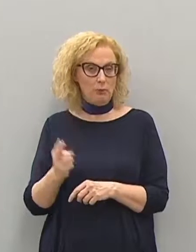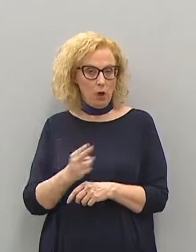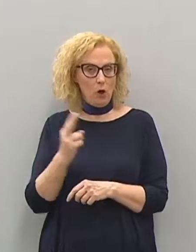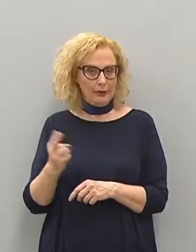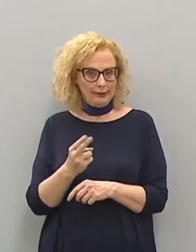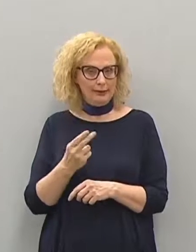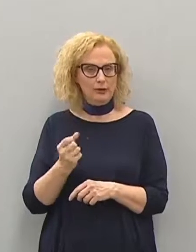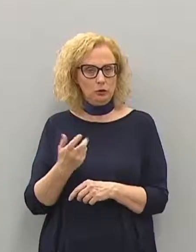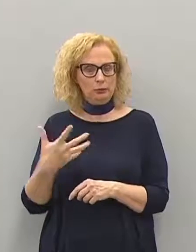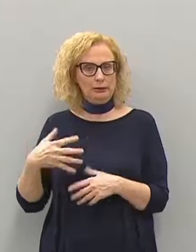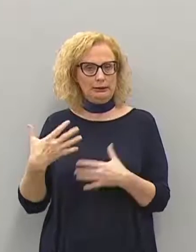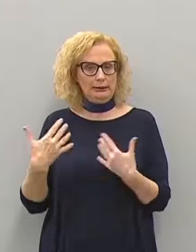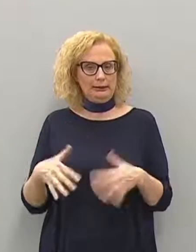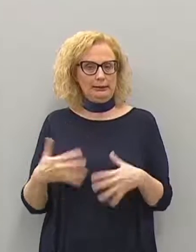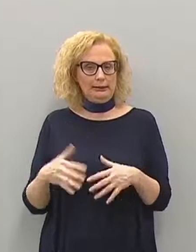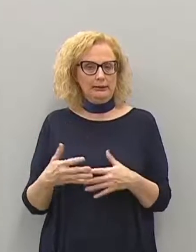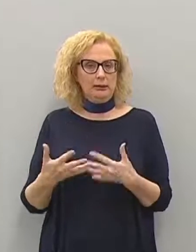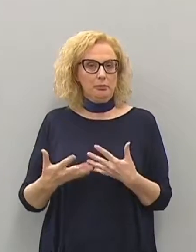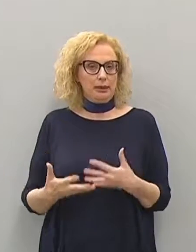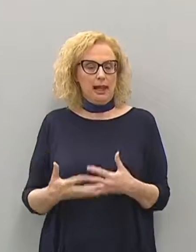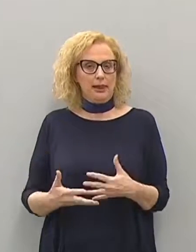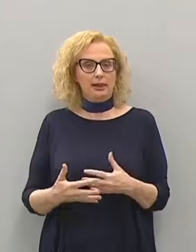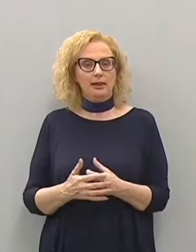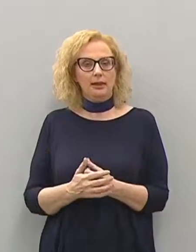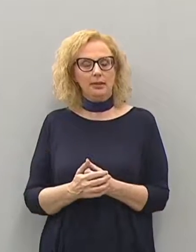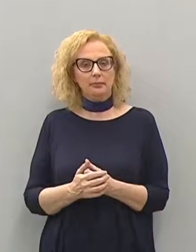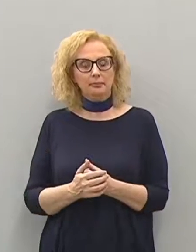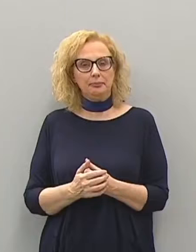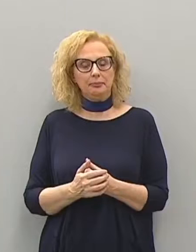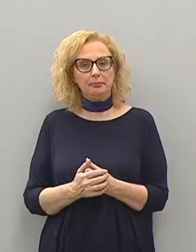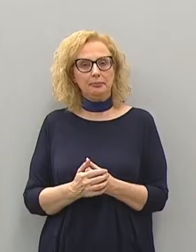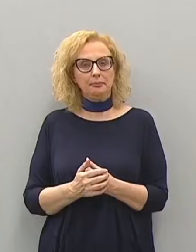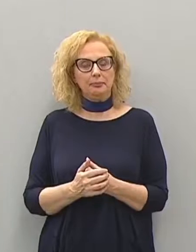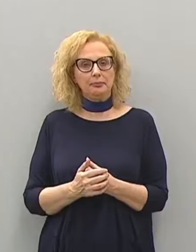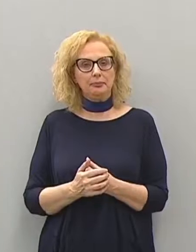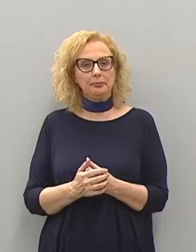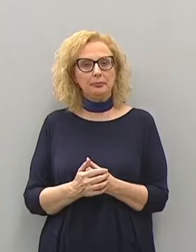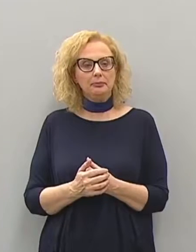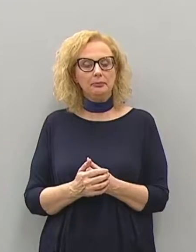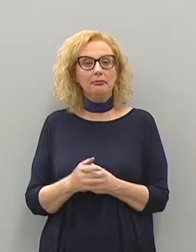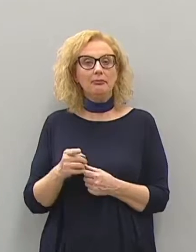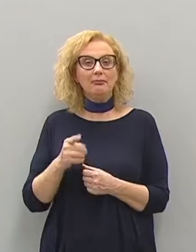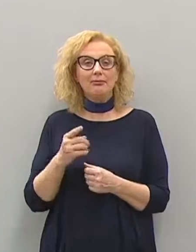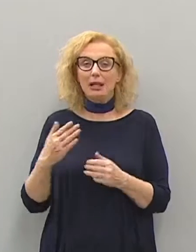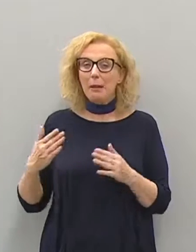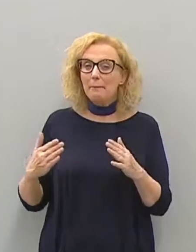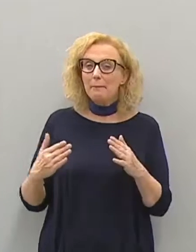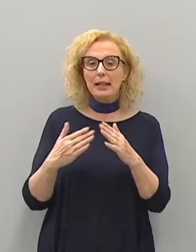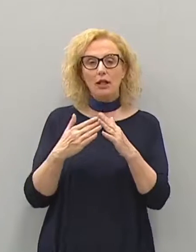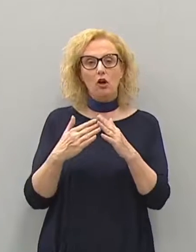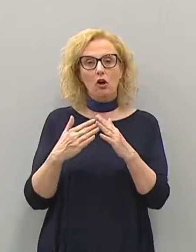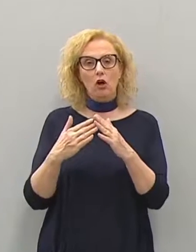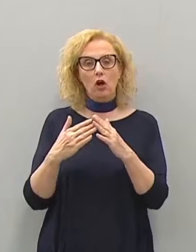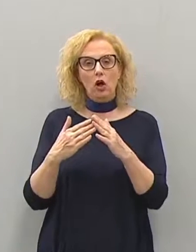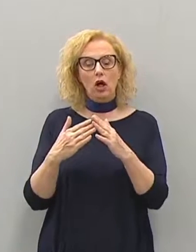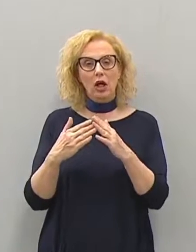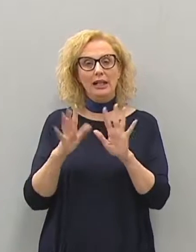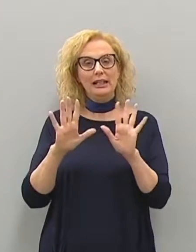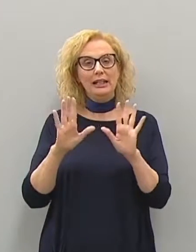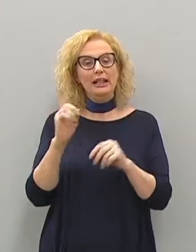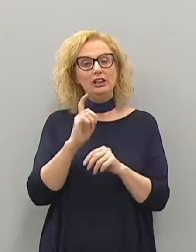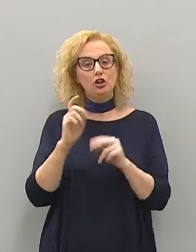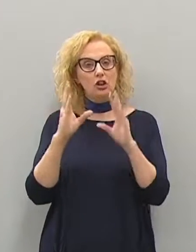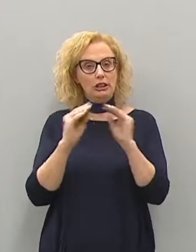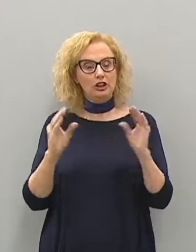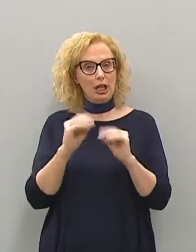sono numeri pesanti e c'è questo picco diciamo nei primi dieci giorni